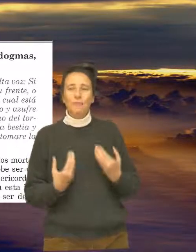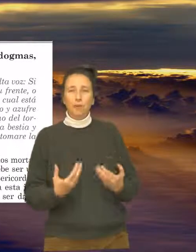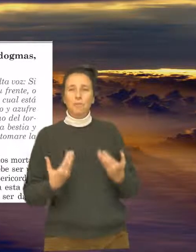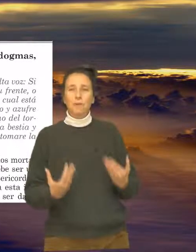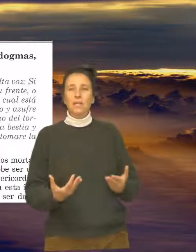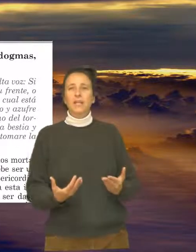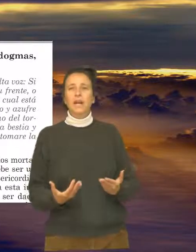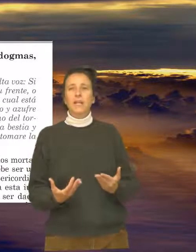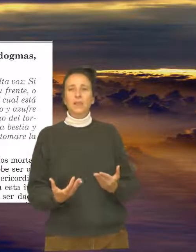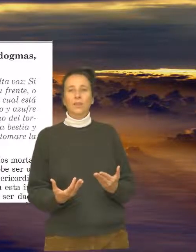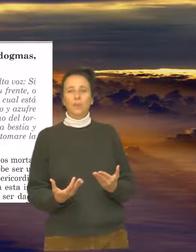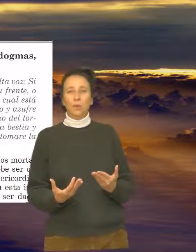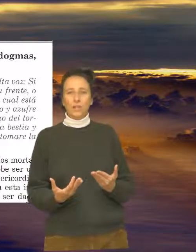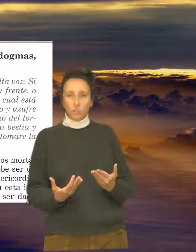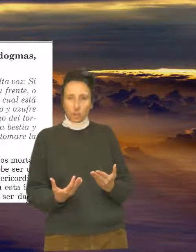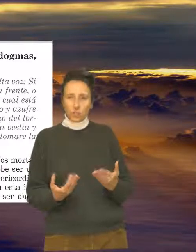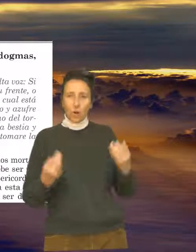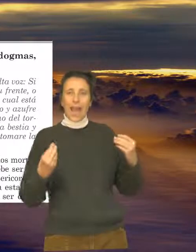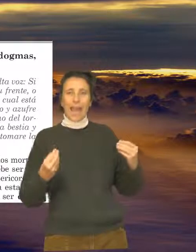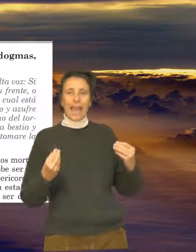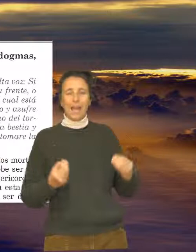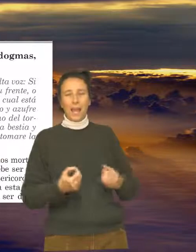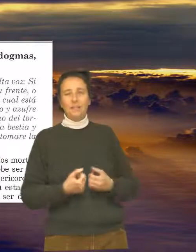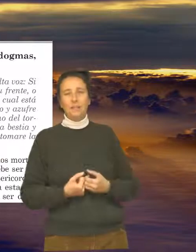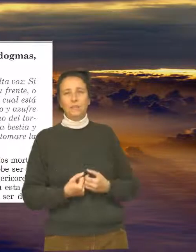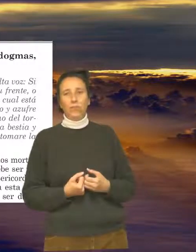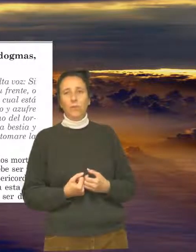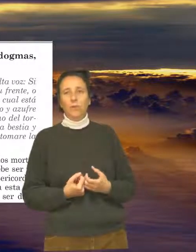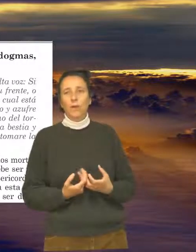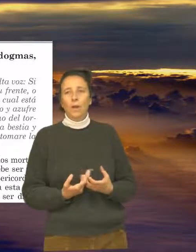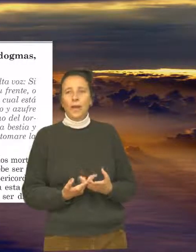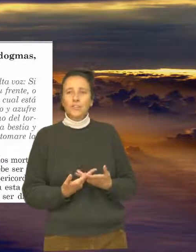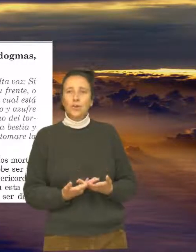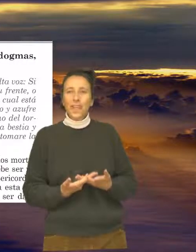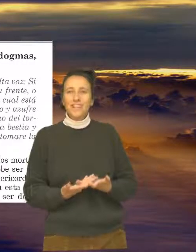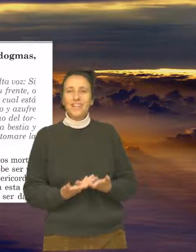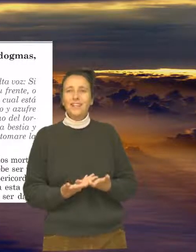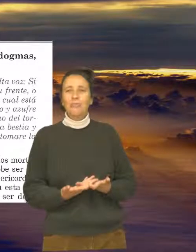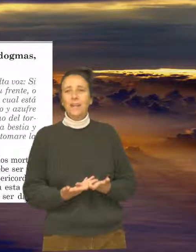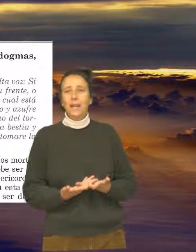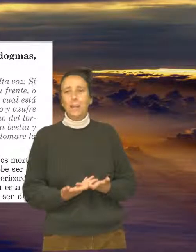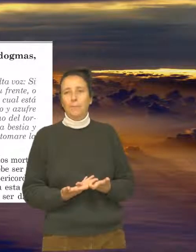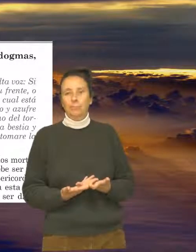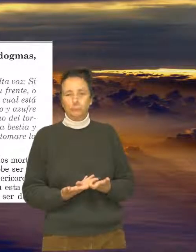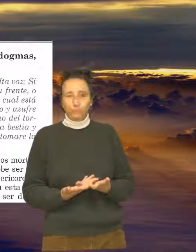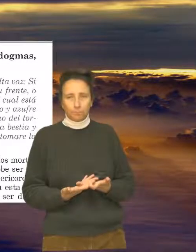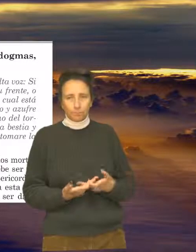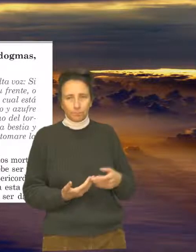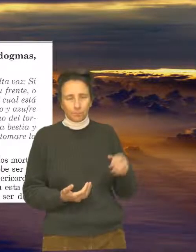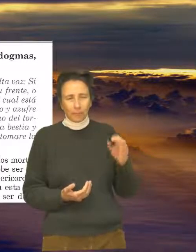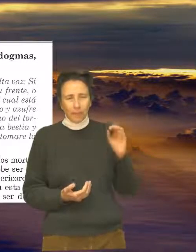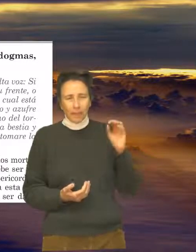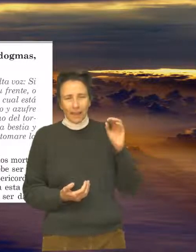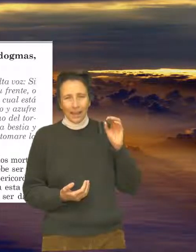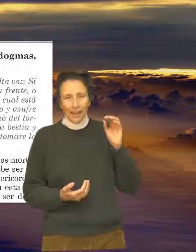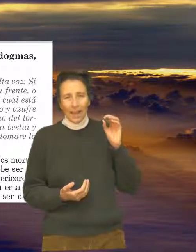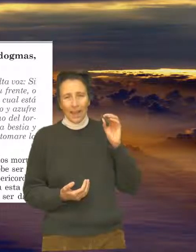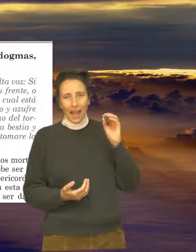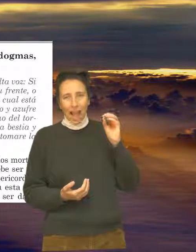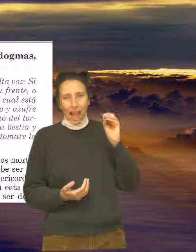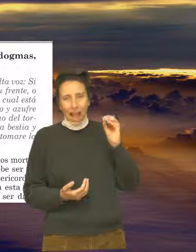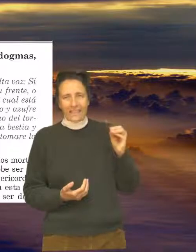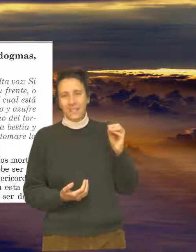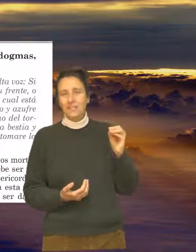cambiados de la forma original en que Dios lo expresó e escribió. ¿Eso qué significa?